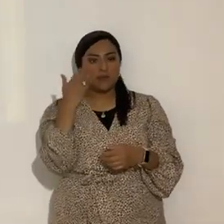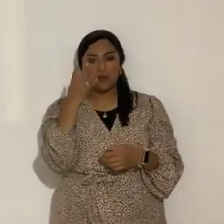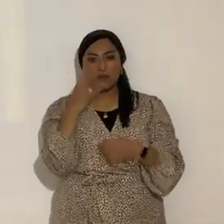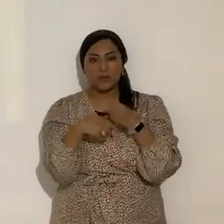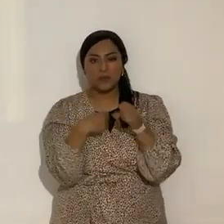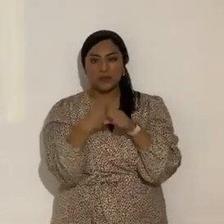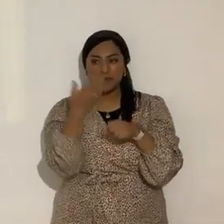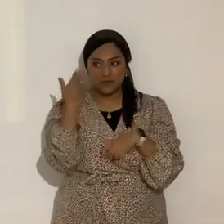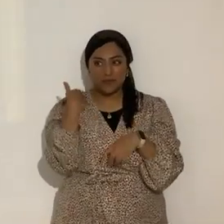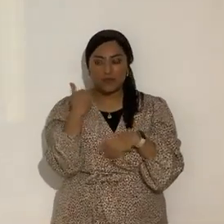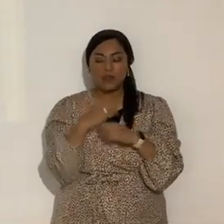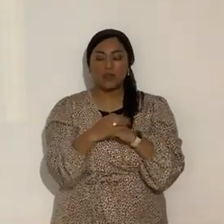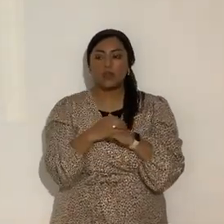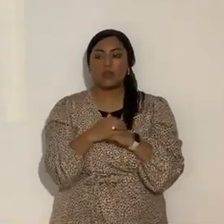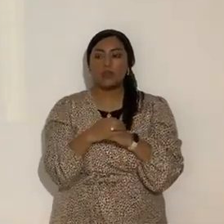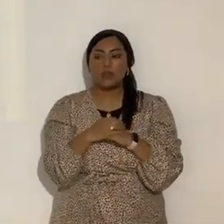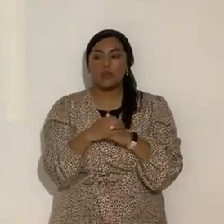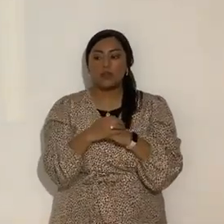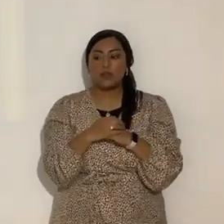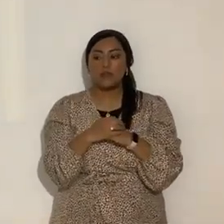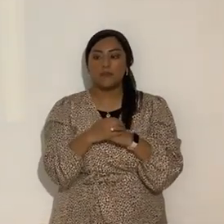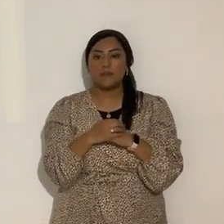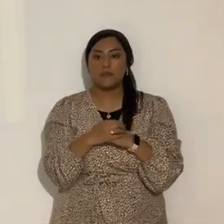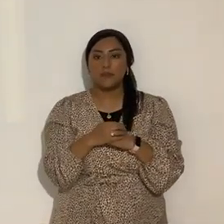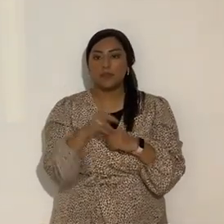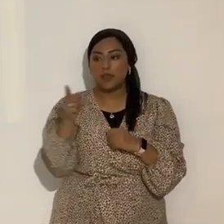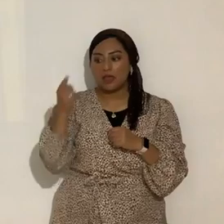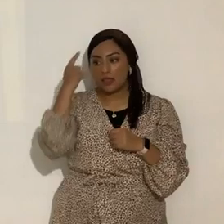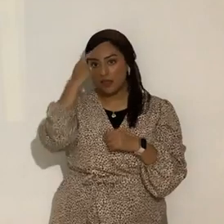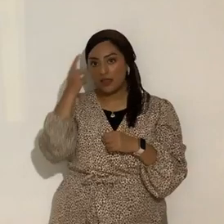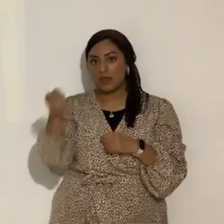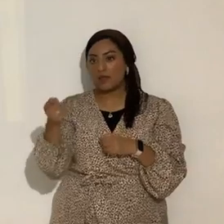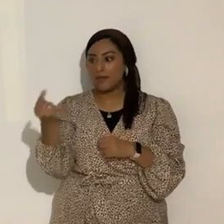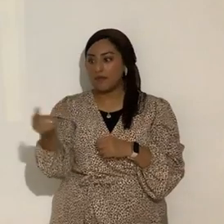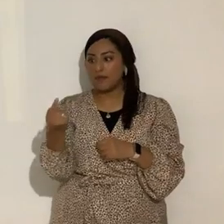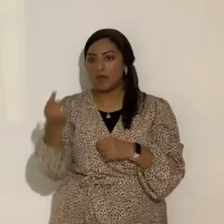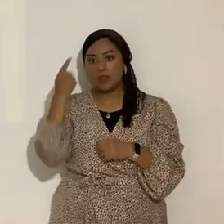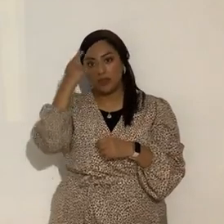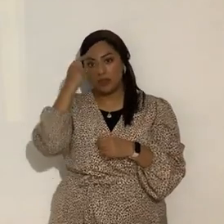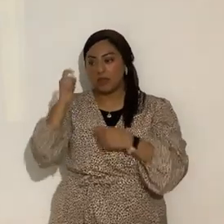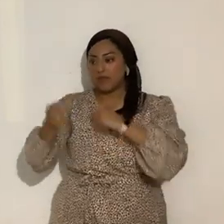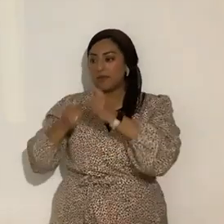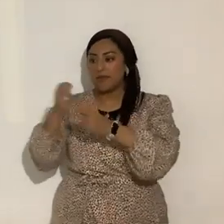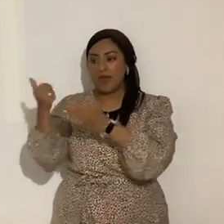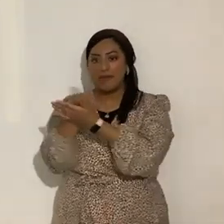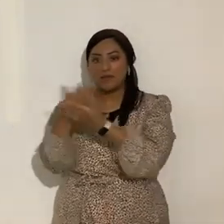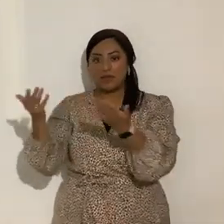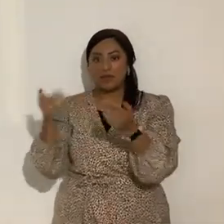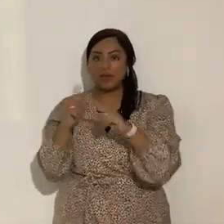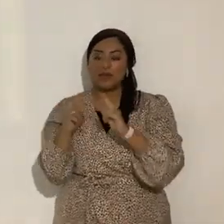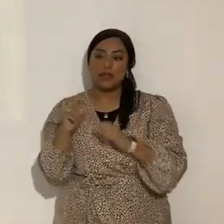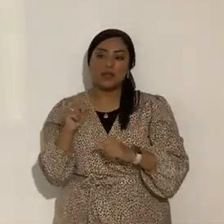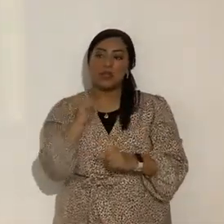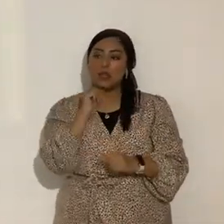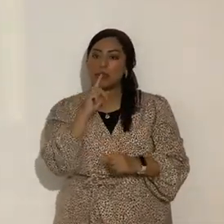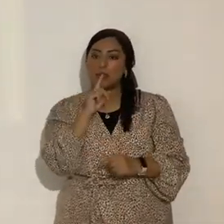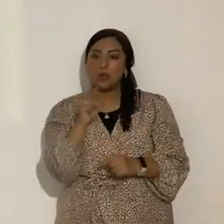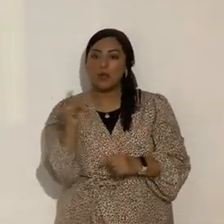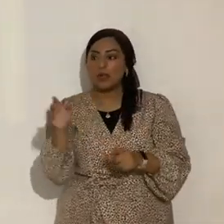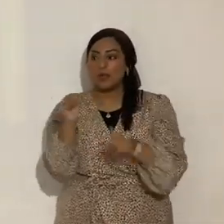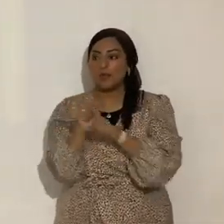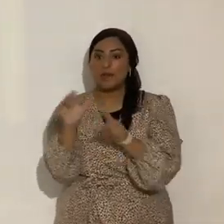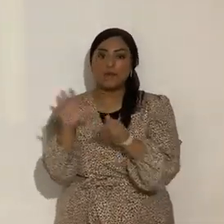4 años, ¿sí? Entonces cree estar solo y cree que se merece todo, pero no es así. Está